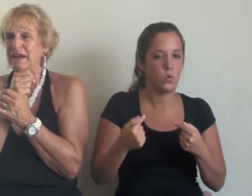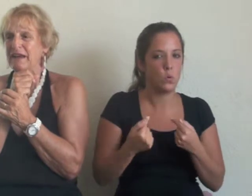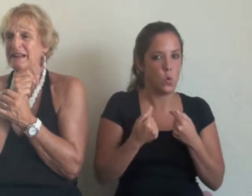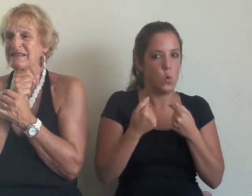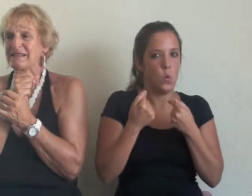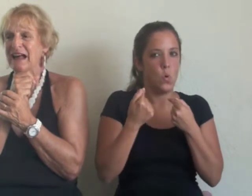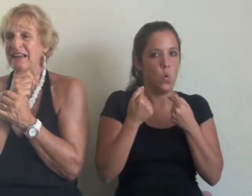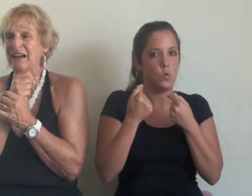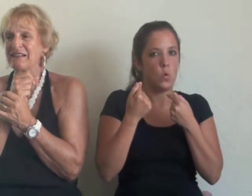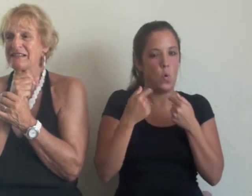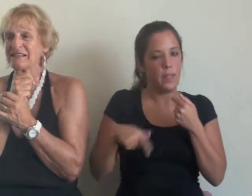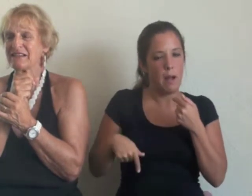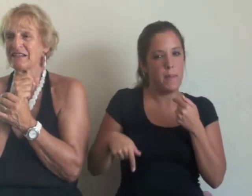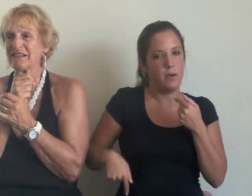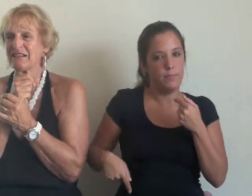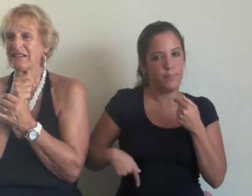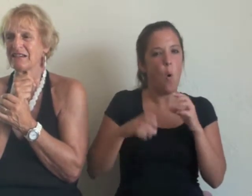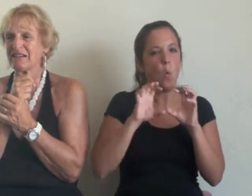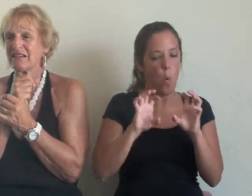Sube en las nalgas.